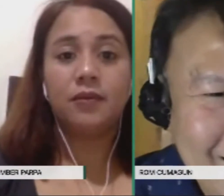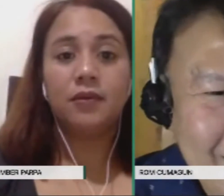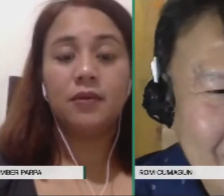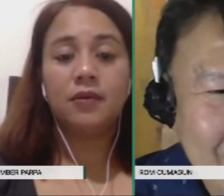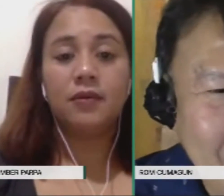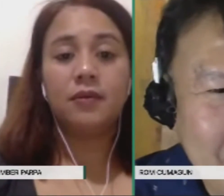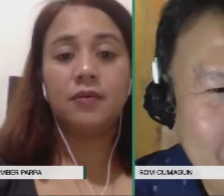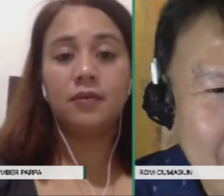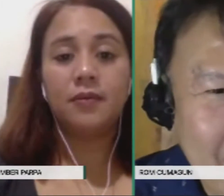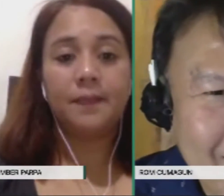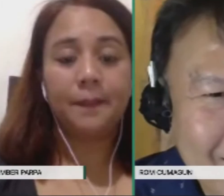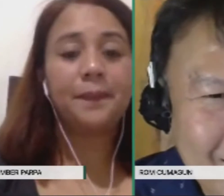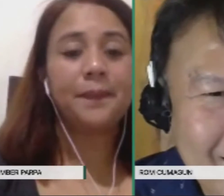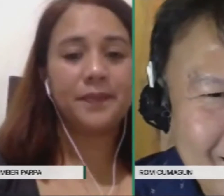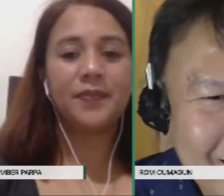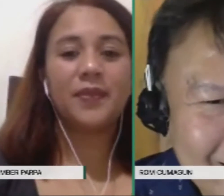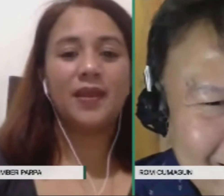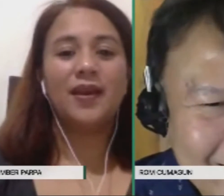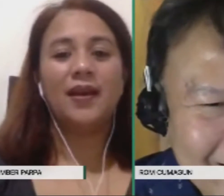Glo, you're back.